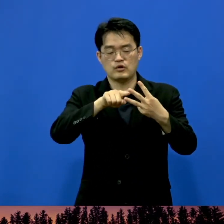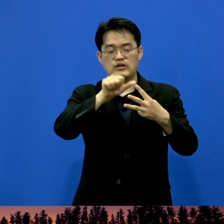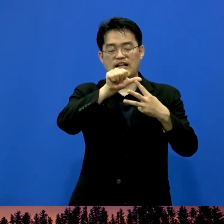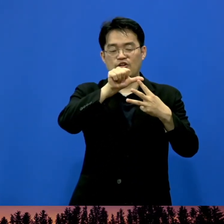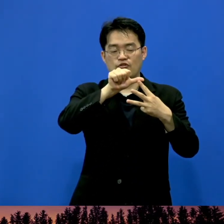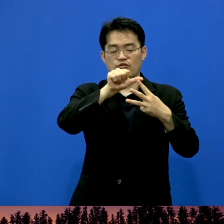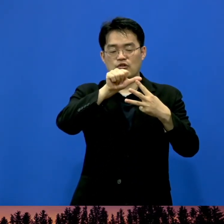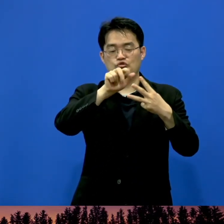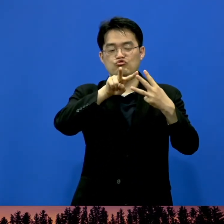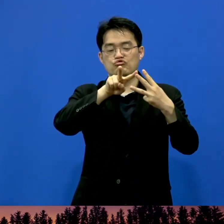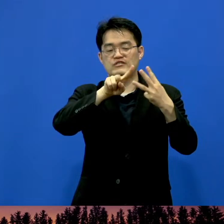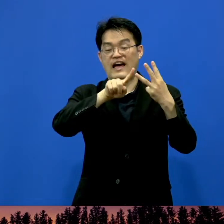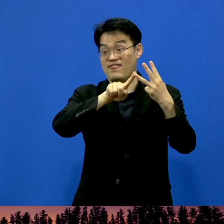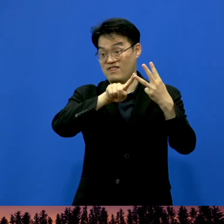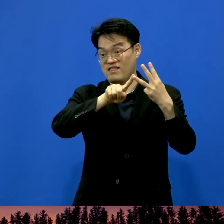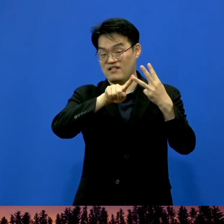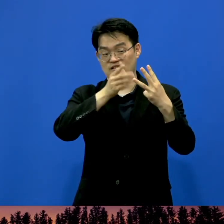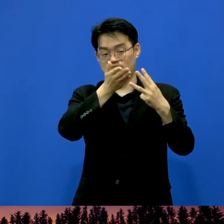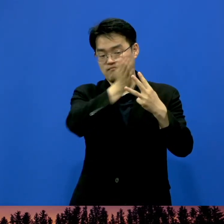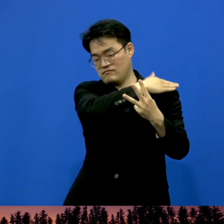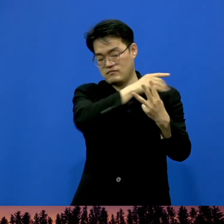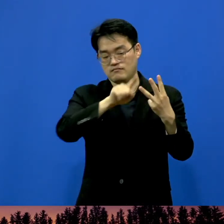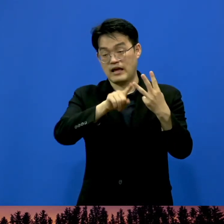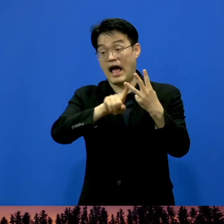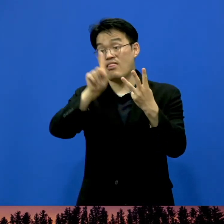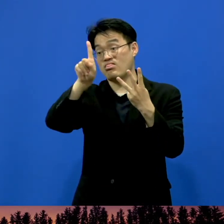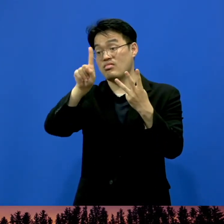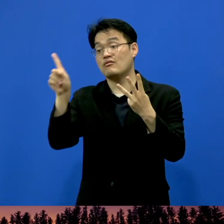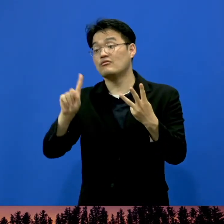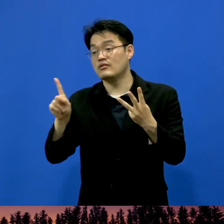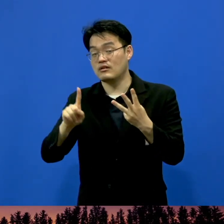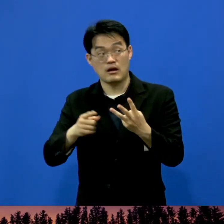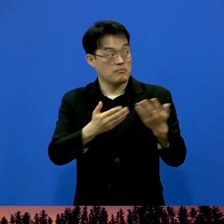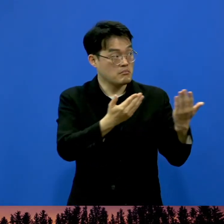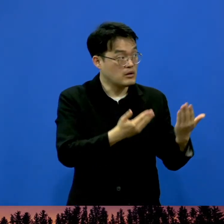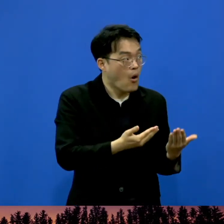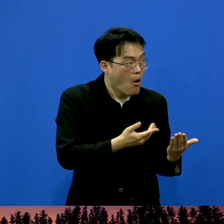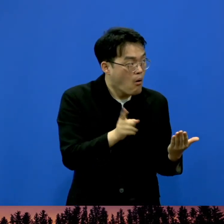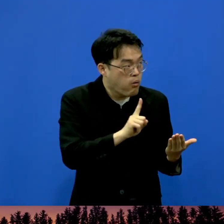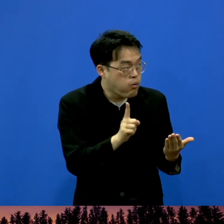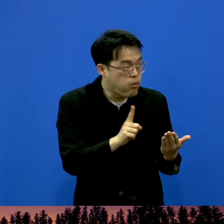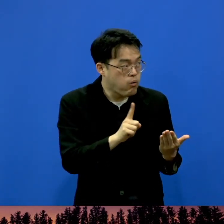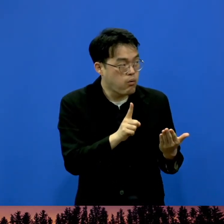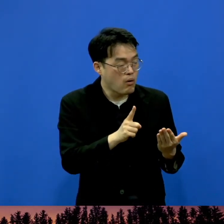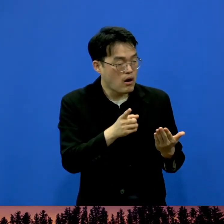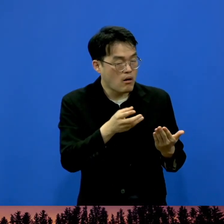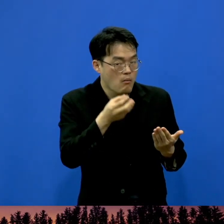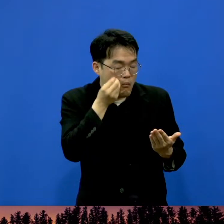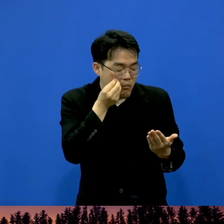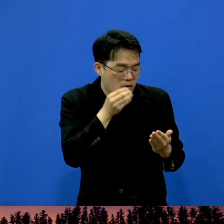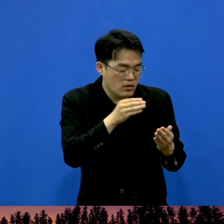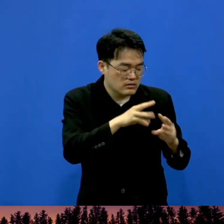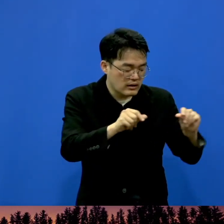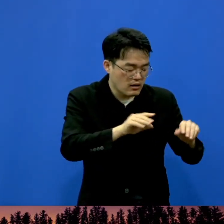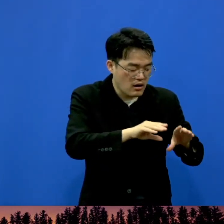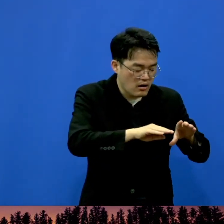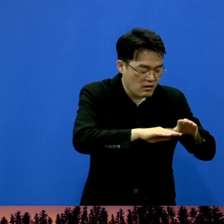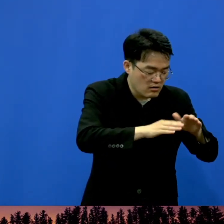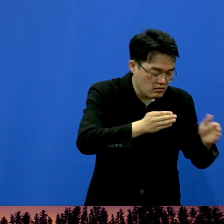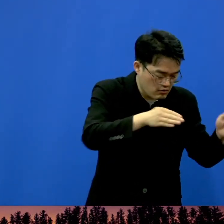받은 것을 그대로 땅에 묻어버렸습니다. 그리고 주인이 다시 돌아왔을 때 한 달란트를 그대로 내놓은 거죠. 땅에